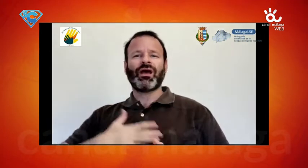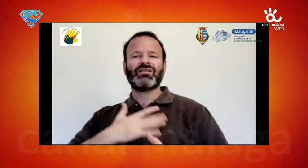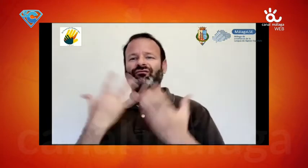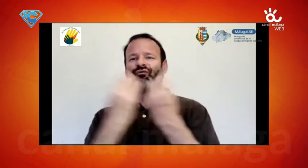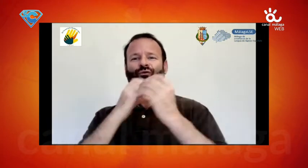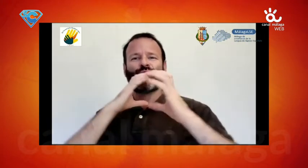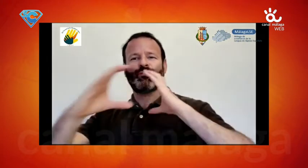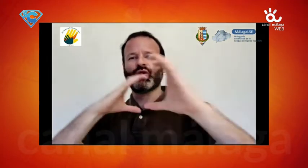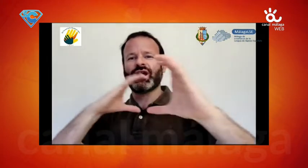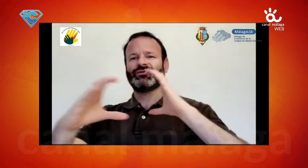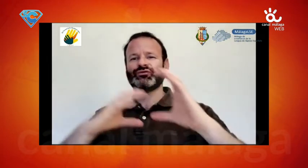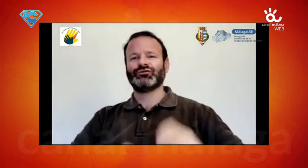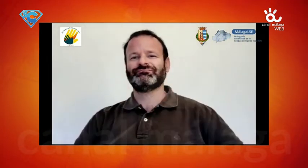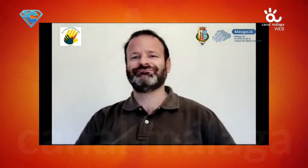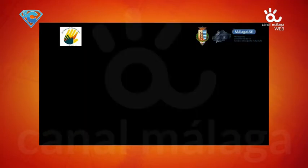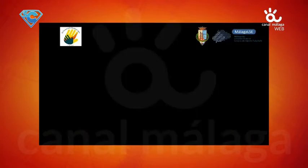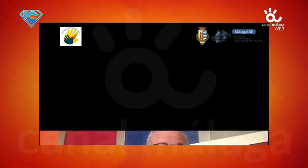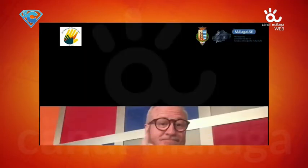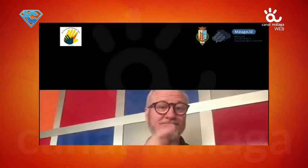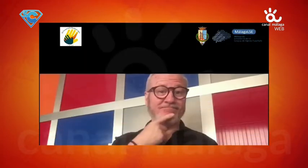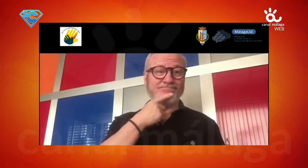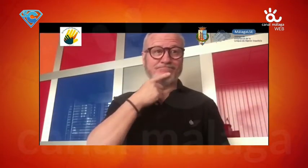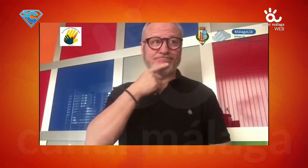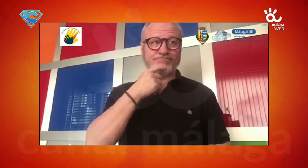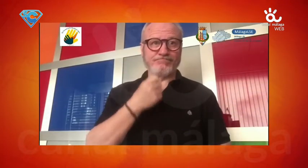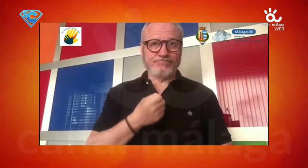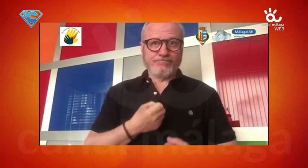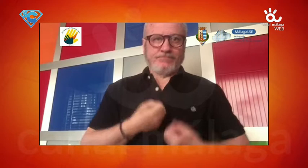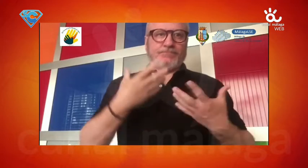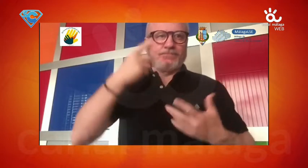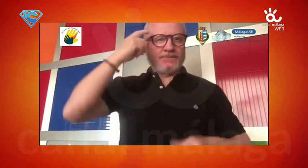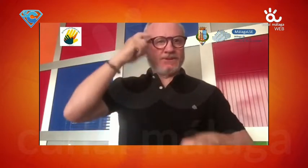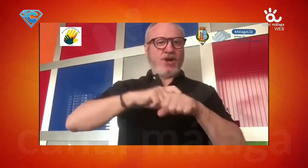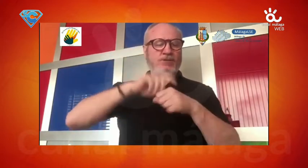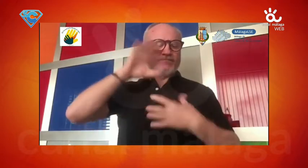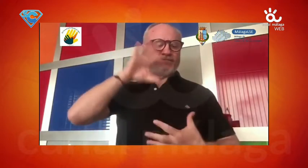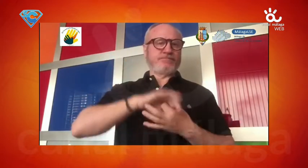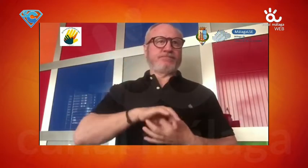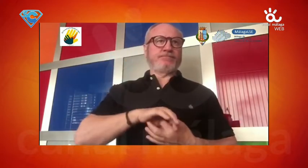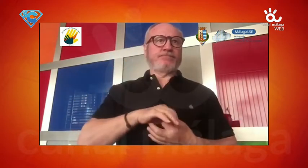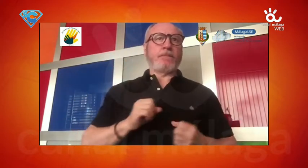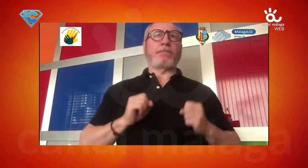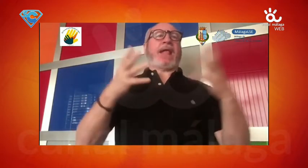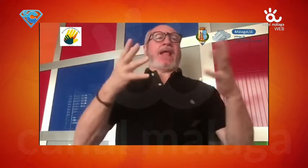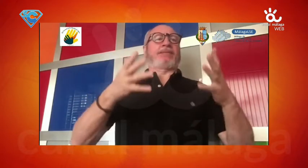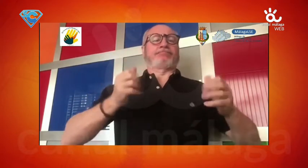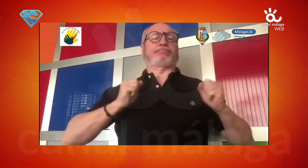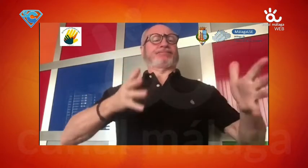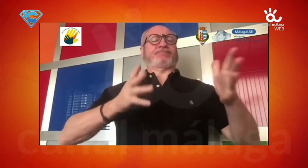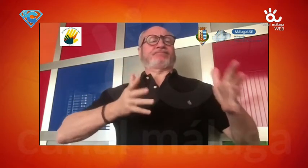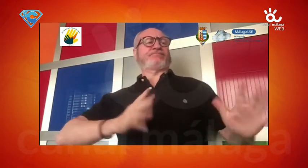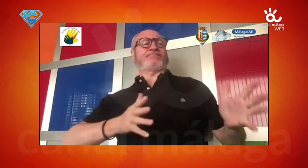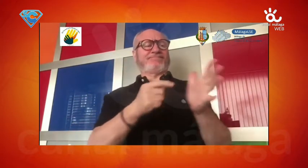que soy una persona sorda, me encanta utilizarla. Nuestra forma de pensar lo expresamos mediante las